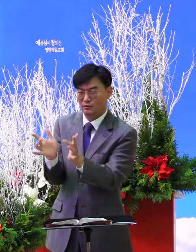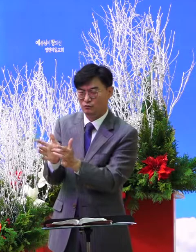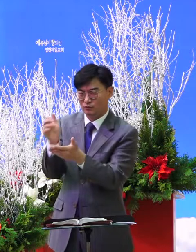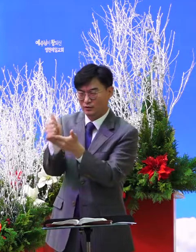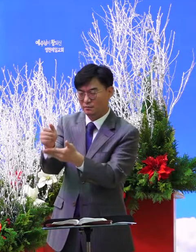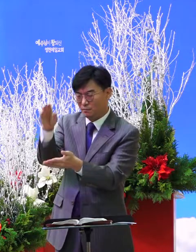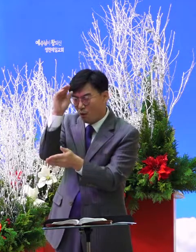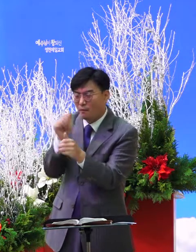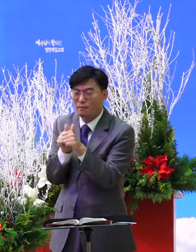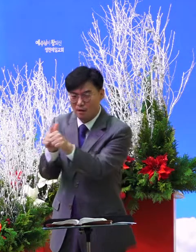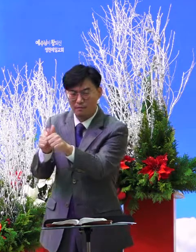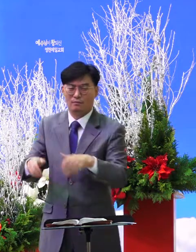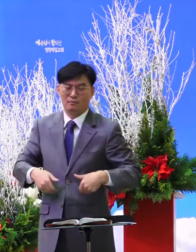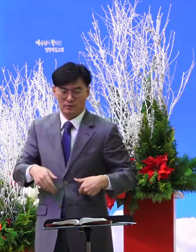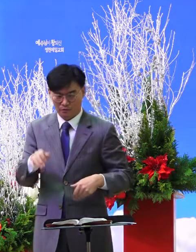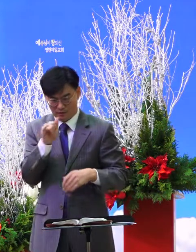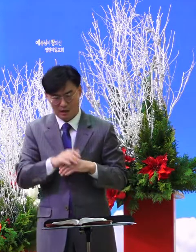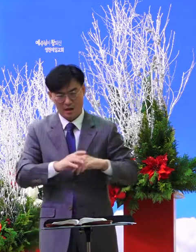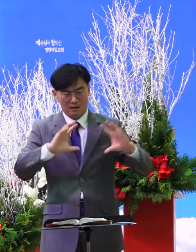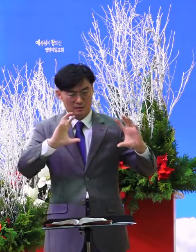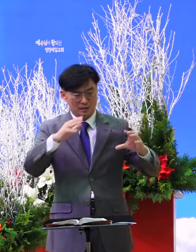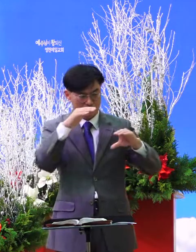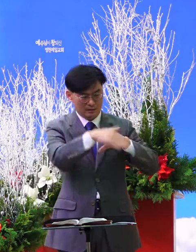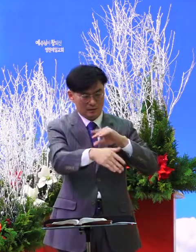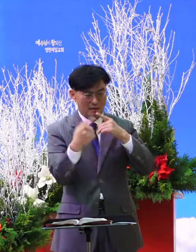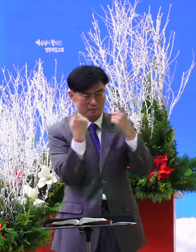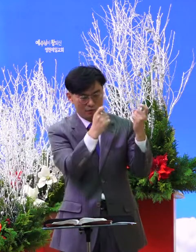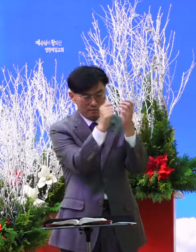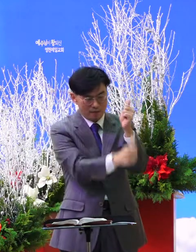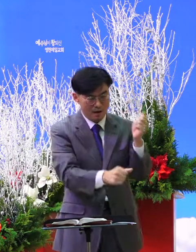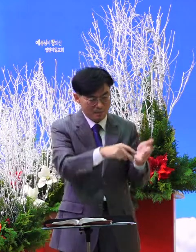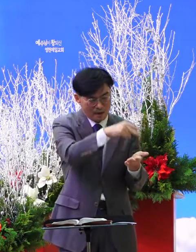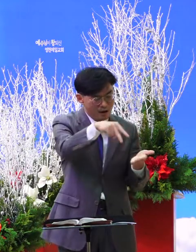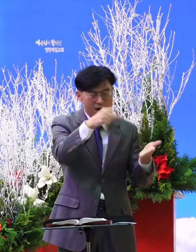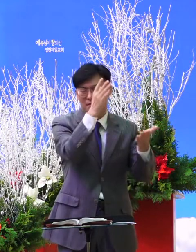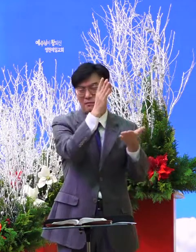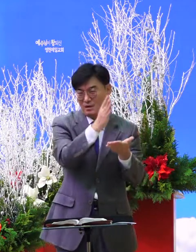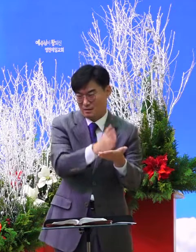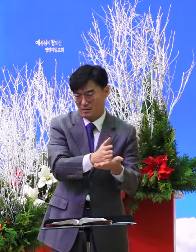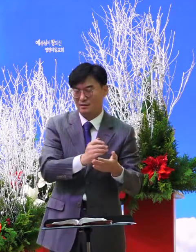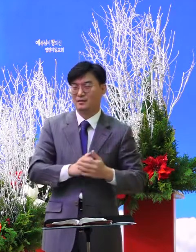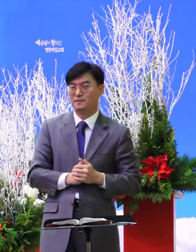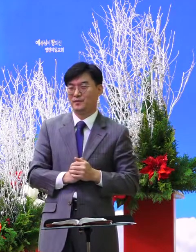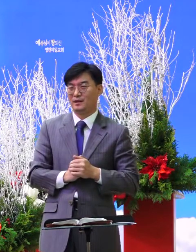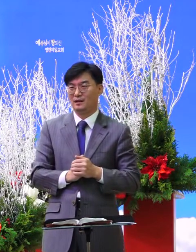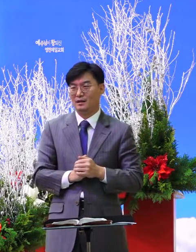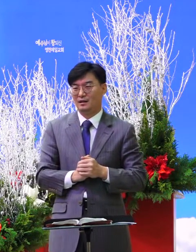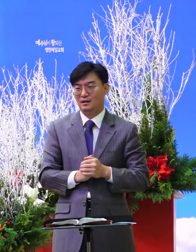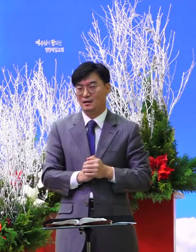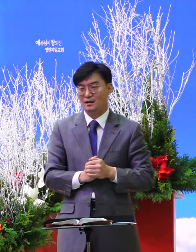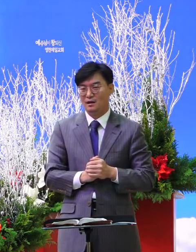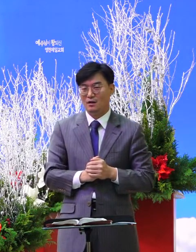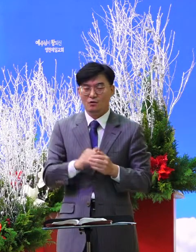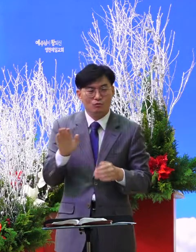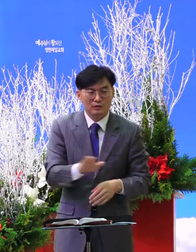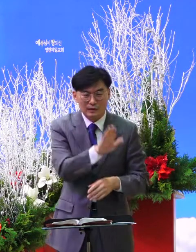세상의 권력 또는 물질이거나 스스로 만족을 위한 어떤 것이라고 한다면 그 삶의